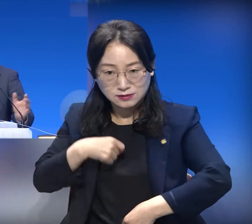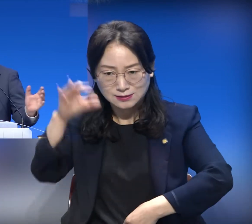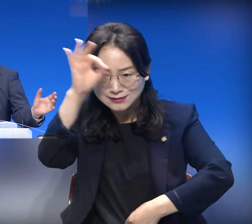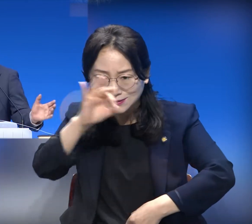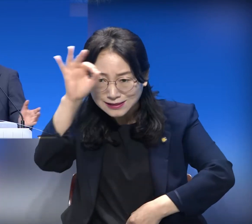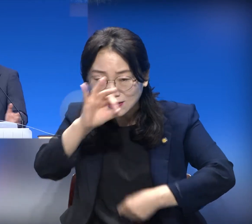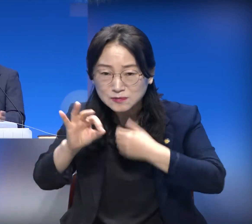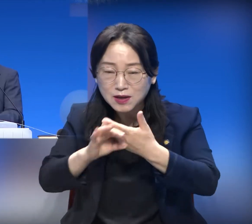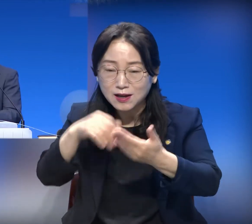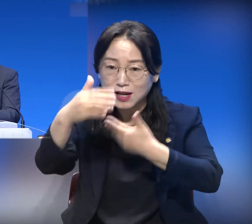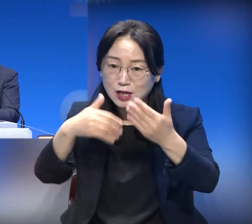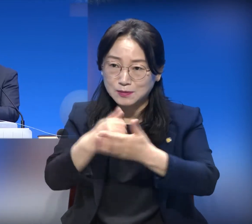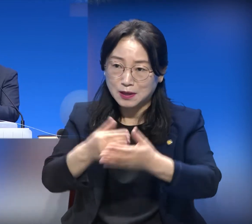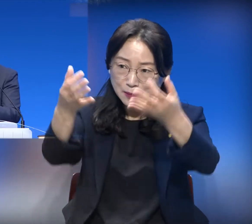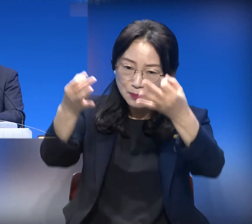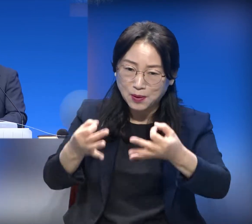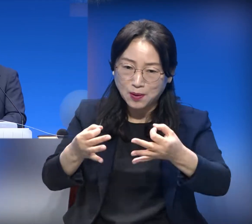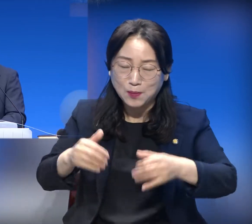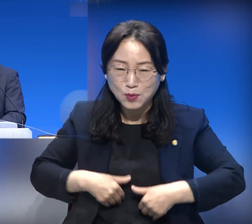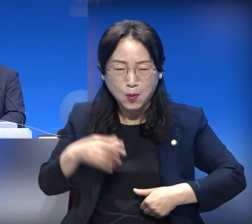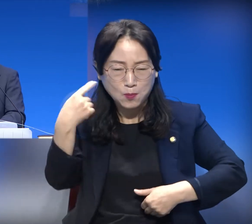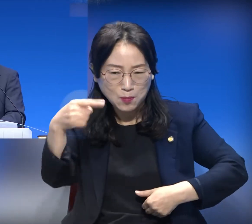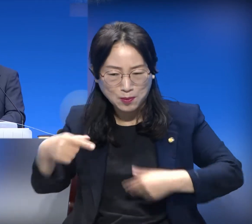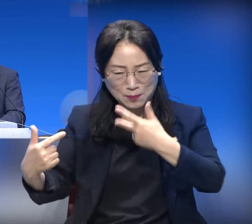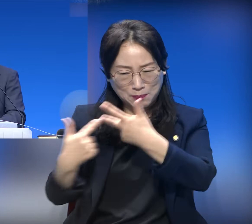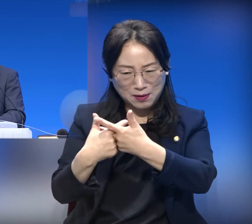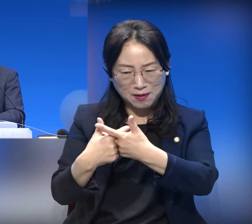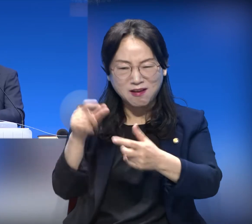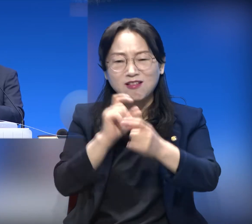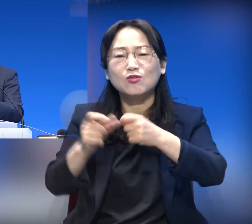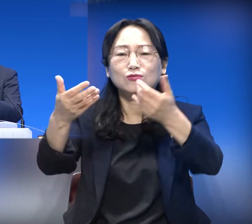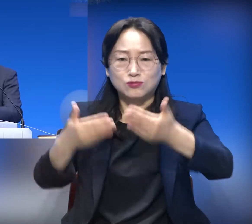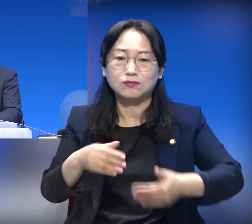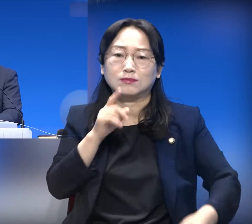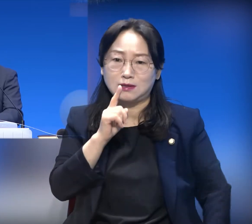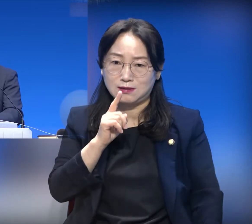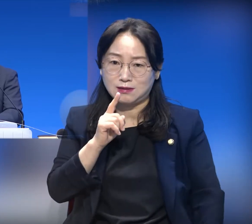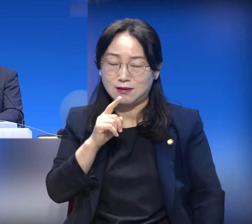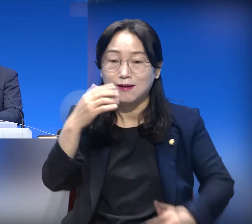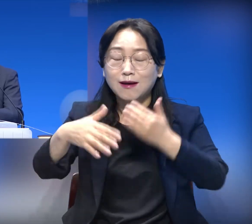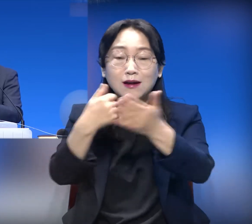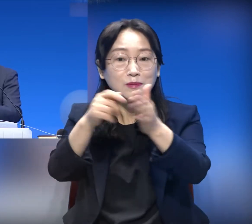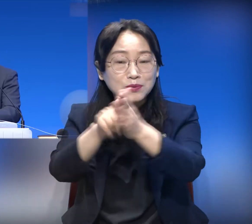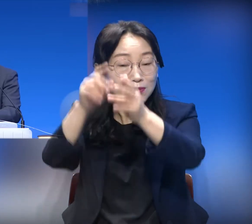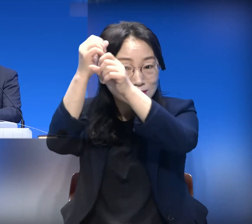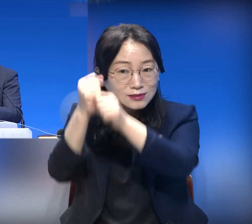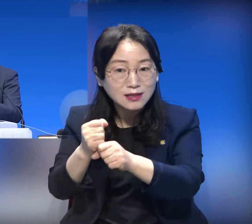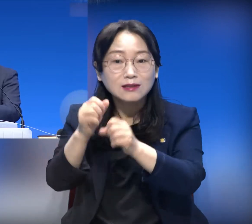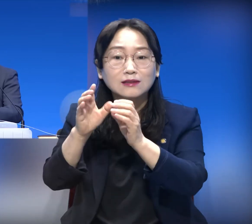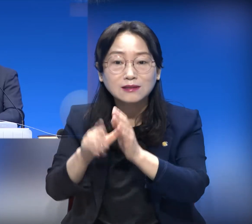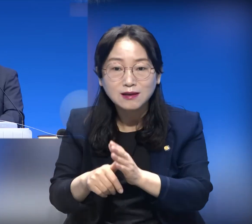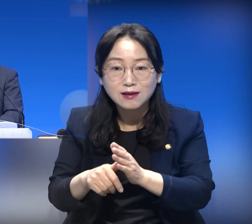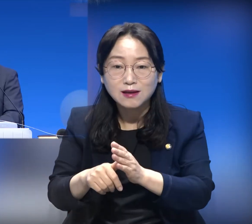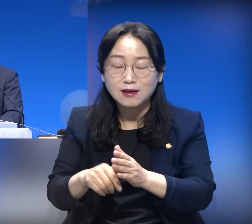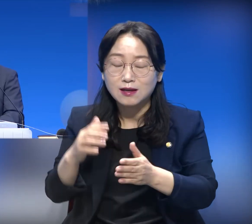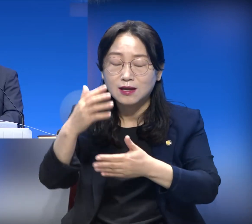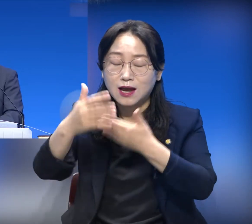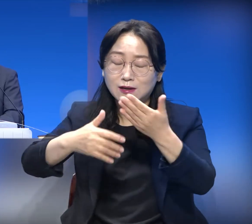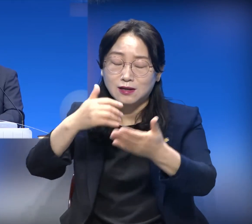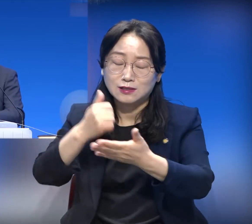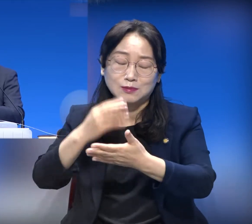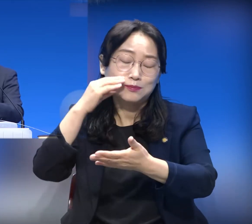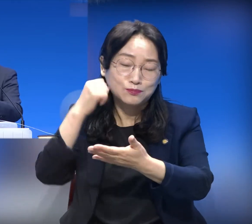하나님께서 우리가 필요한 모든 걸 더해 준다고 말씀하셨습니다. 우리가 하나님을 믿고 의지하여 주님 안에서 형통한 삶을 살게